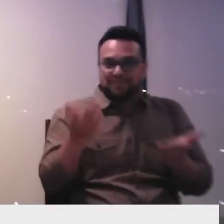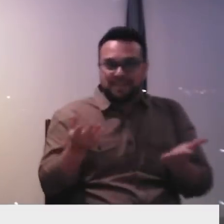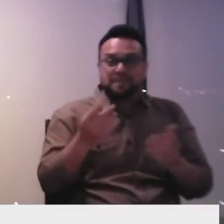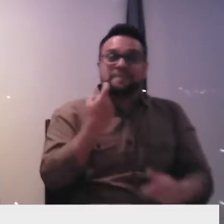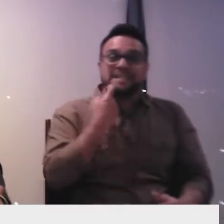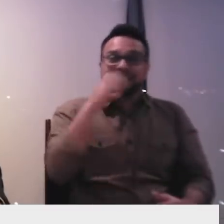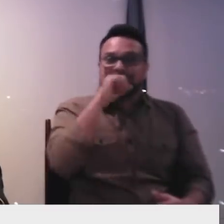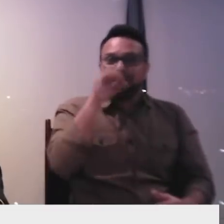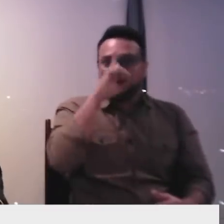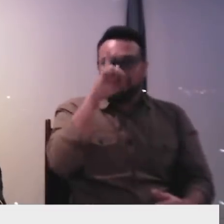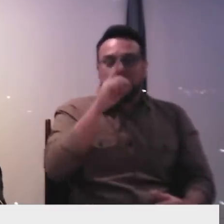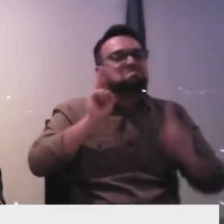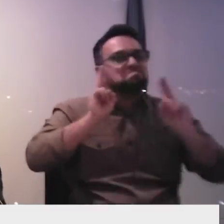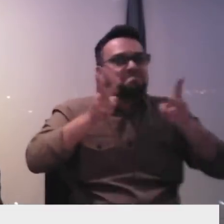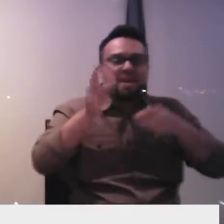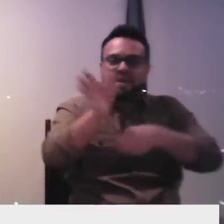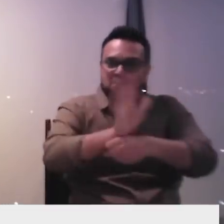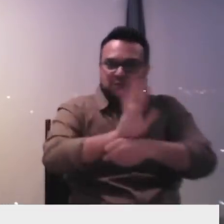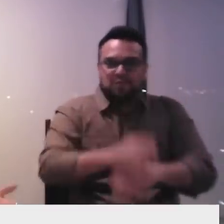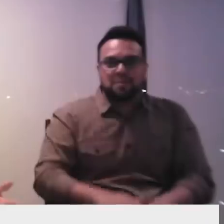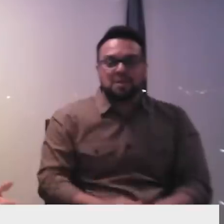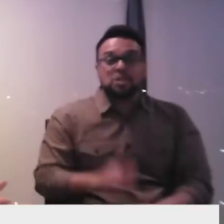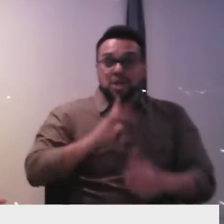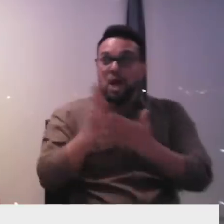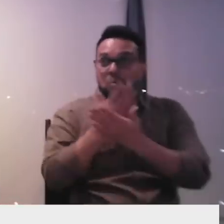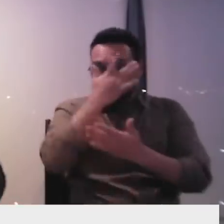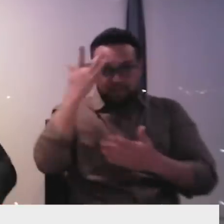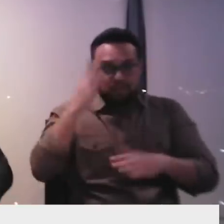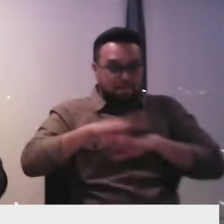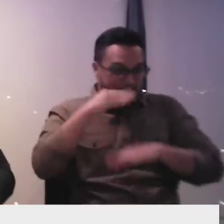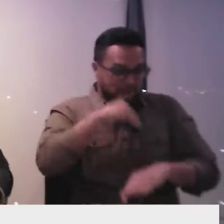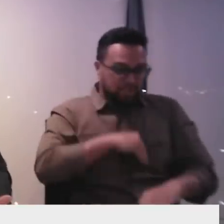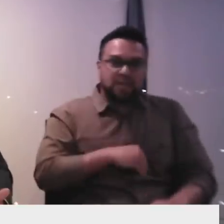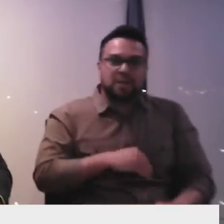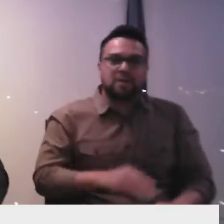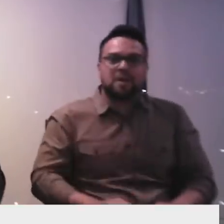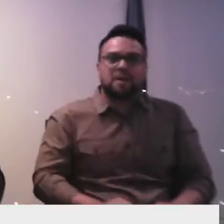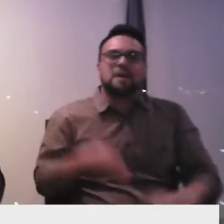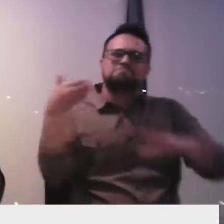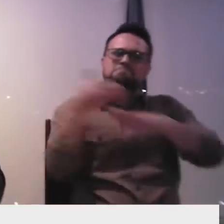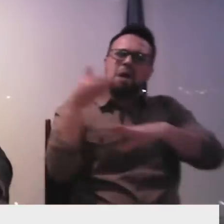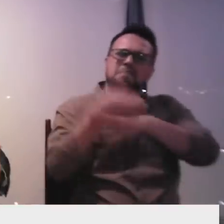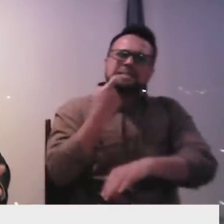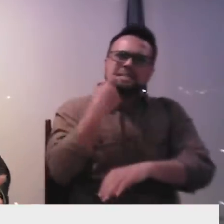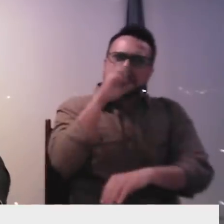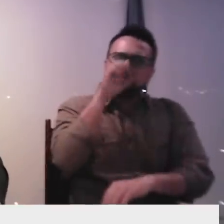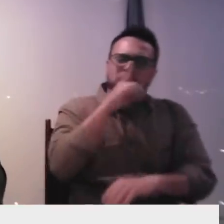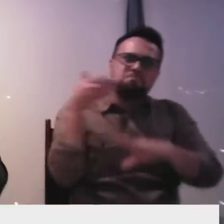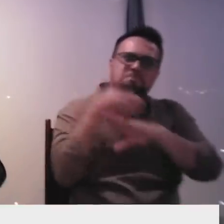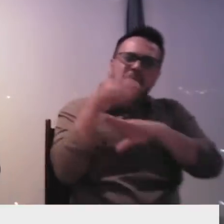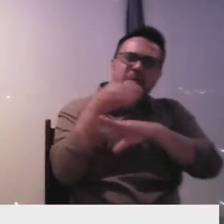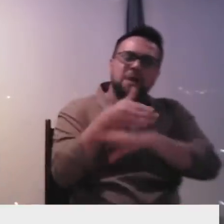sexta, no sábado e no domingo. O mesmo filme. E tinha gente que tinha mais dinheiro, ia nas três sessões. E cada